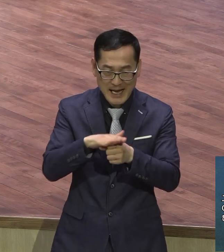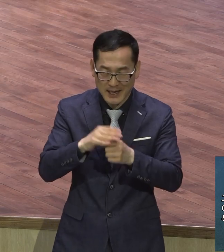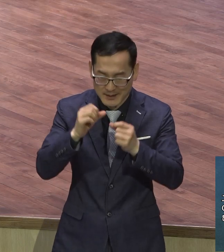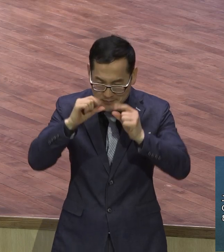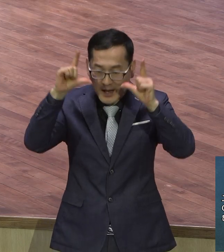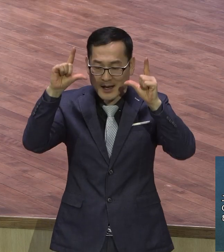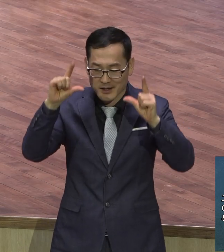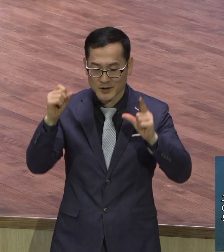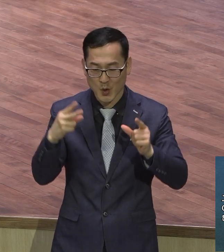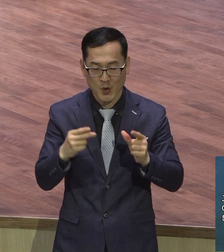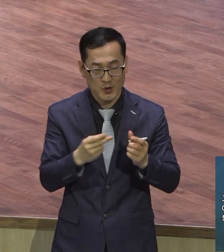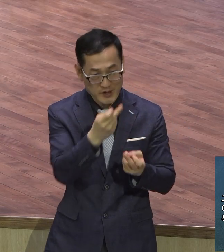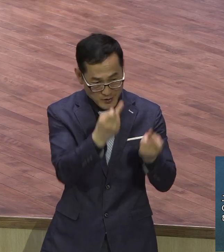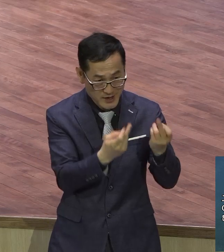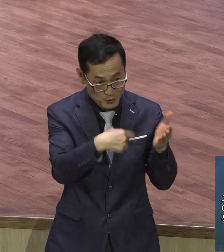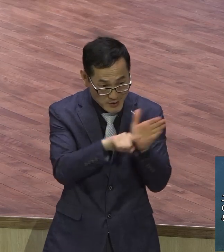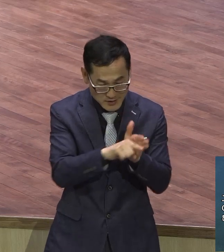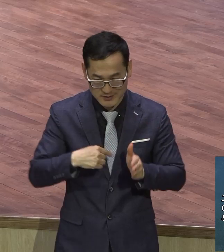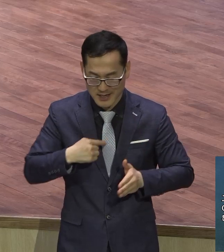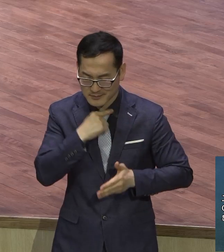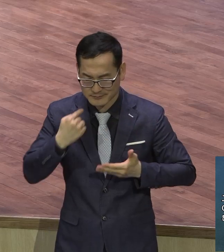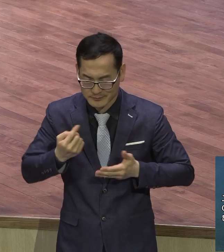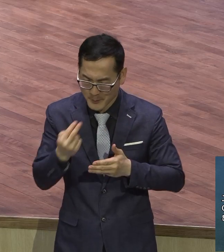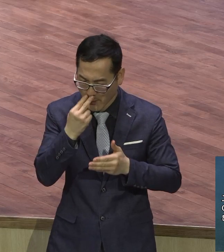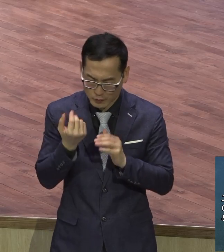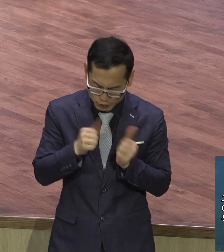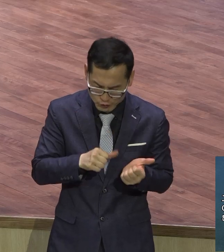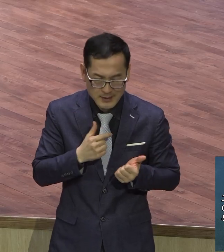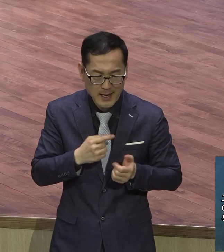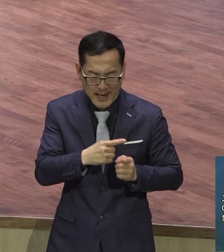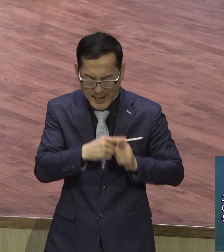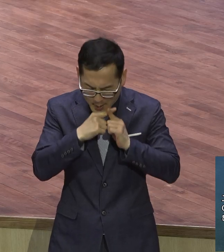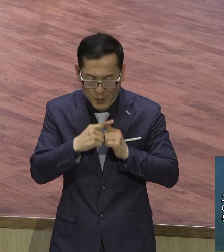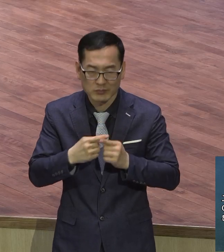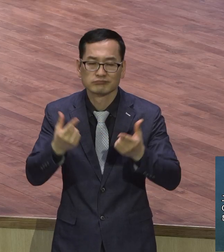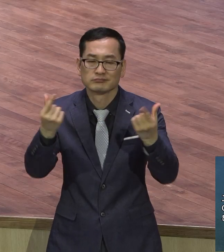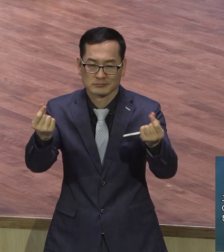우리도 형제들을 위하여 목숨을 버리는 것이 마땅하니라